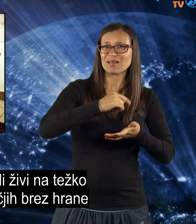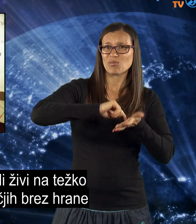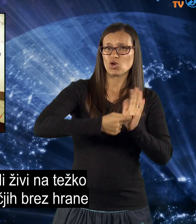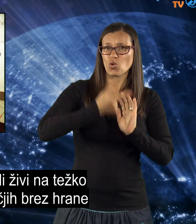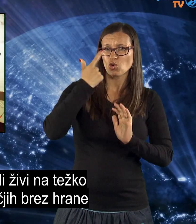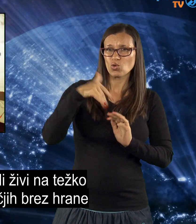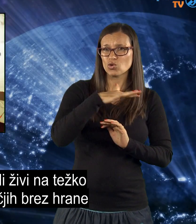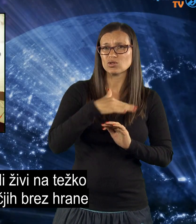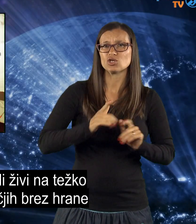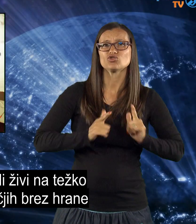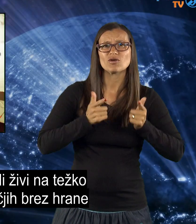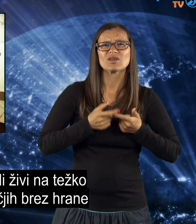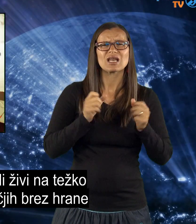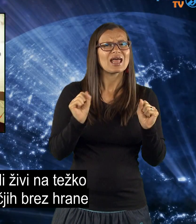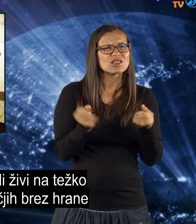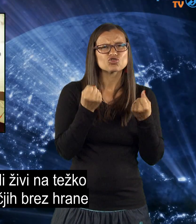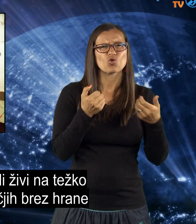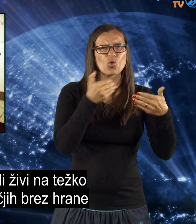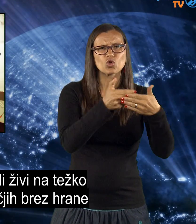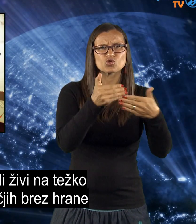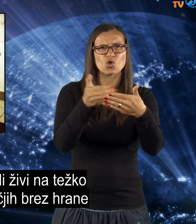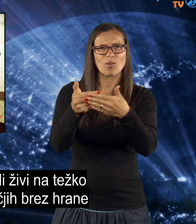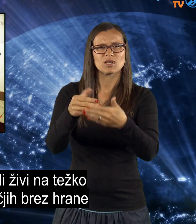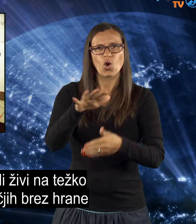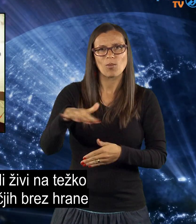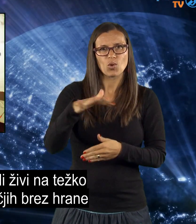hrane in vode ter drugih življenjskih potrebščin.